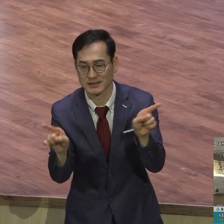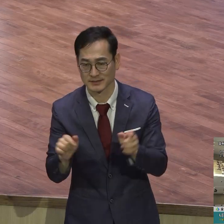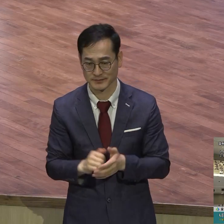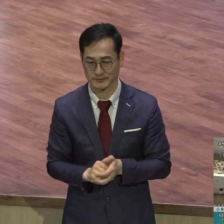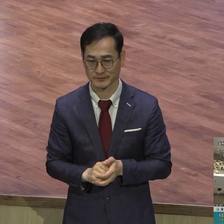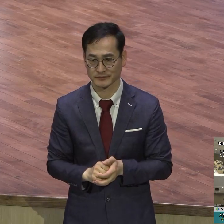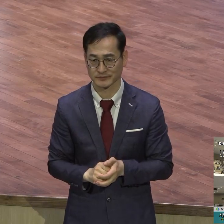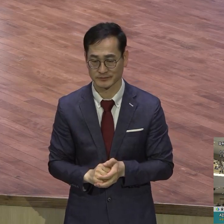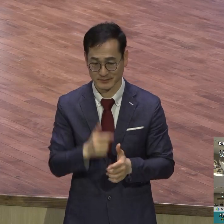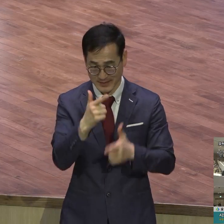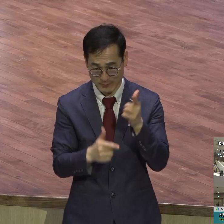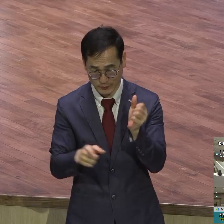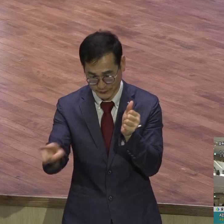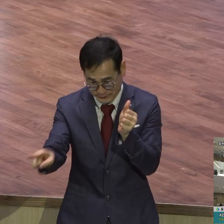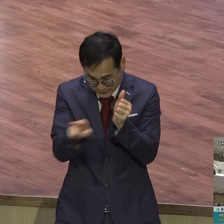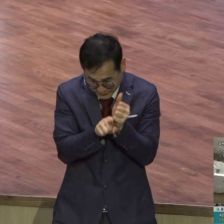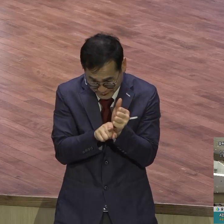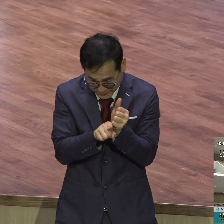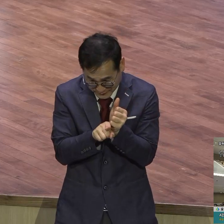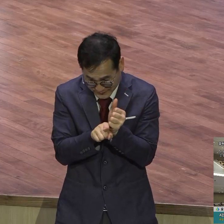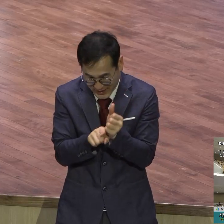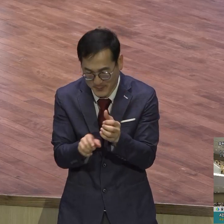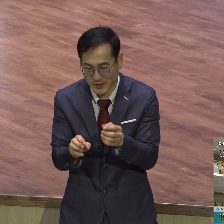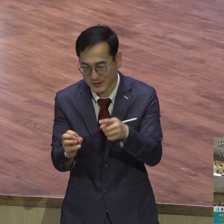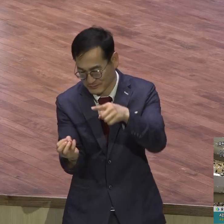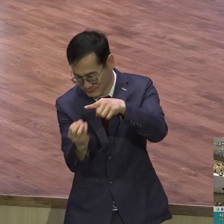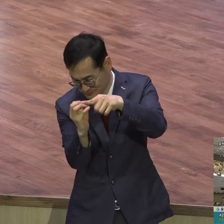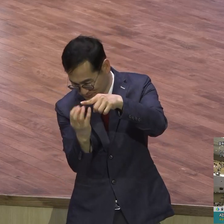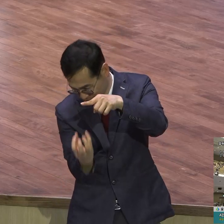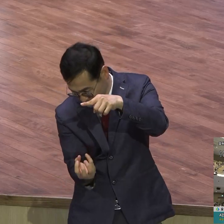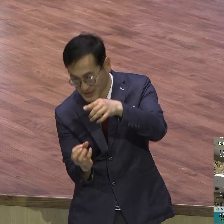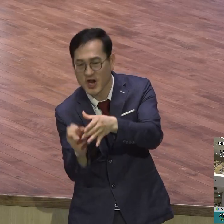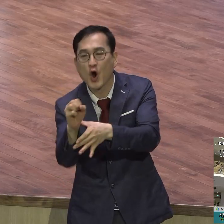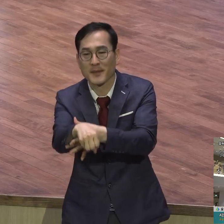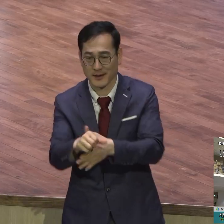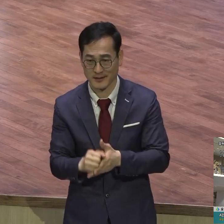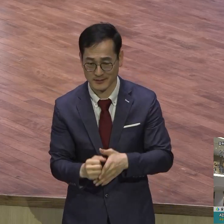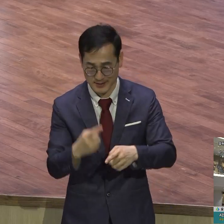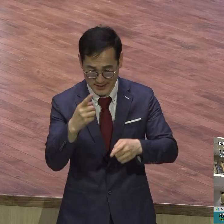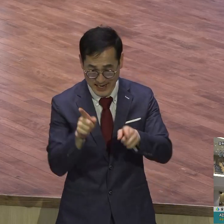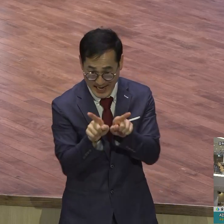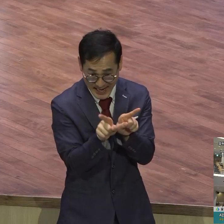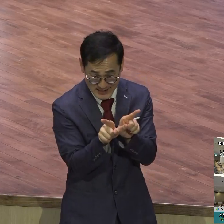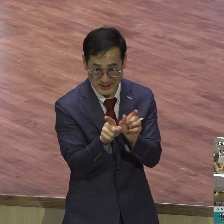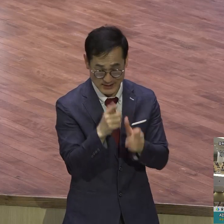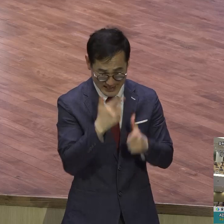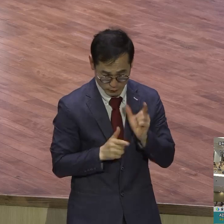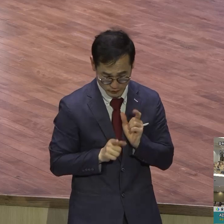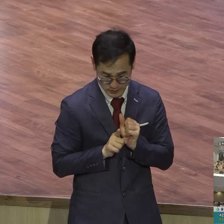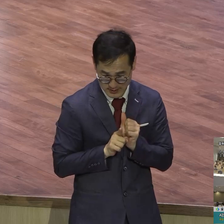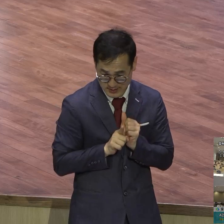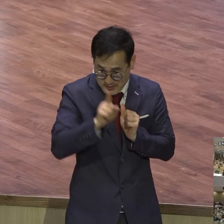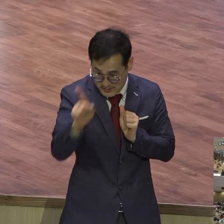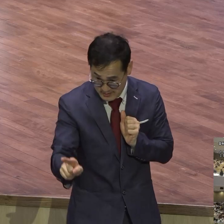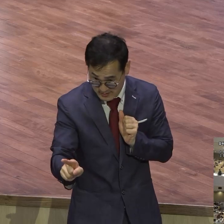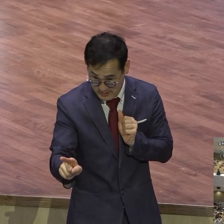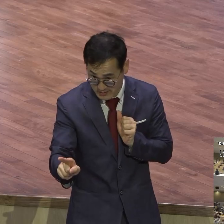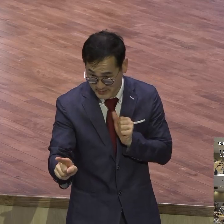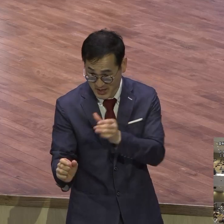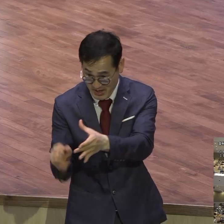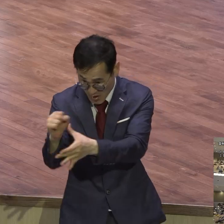안에 내가 그 안에 그 안에 사람이 열매를 많이 맺나니 나를 떠나서 내가 아무것도 할 수 없습니다. 우리가 그리스도